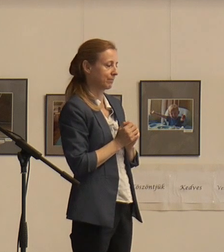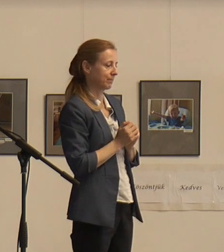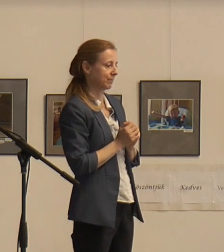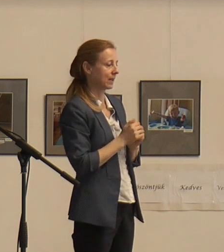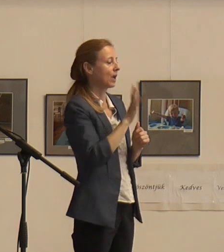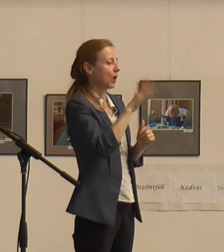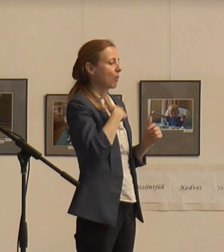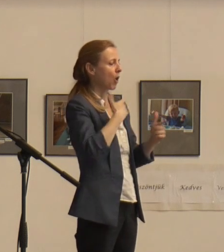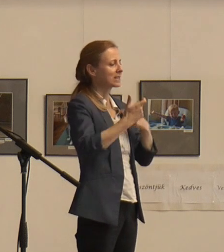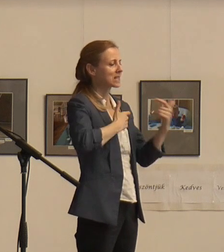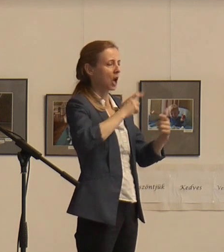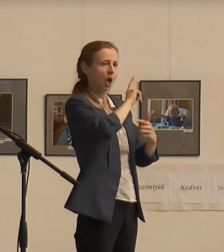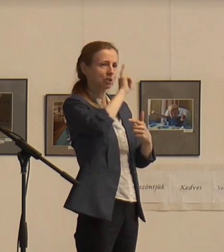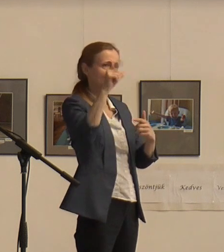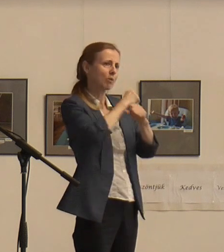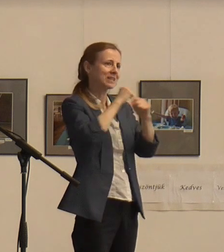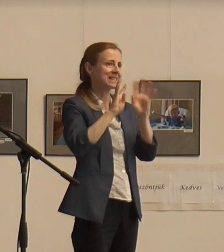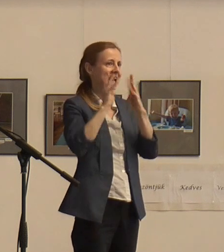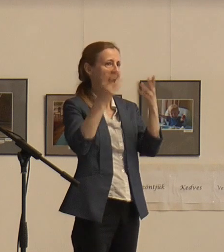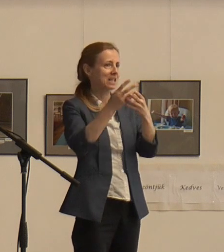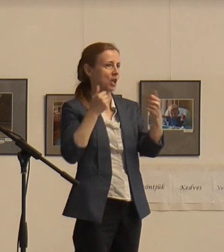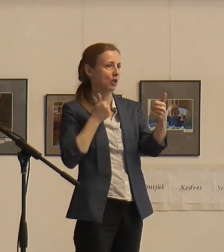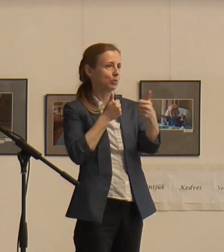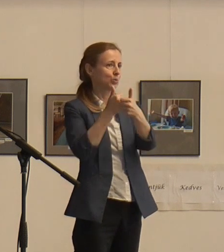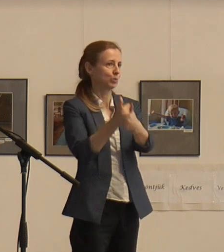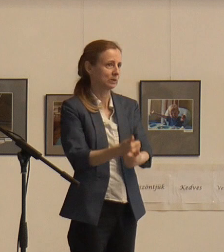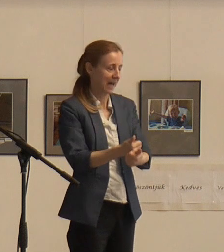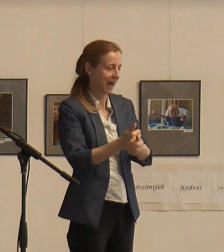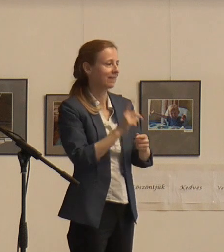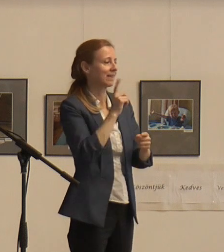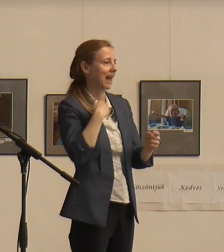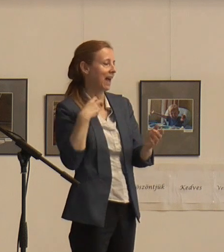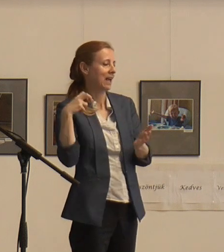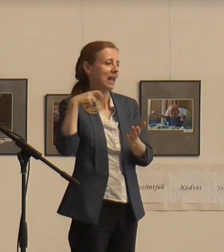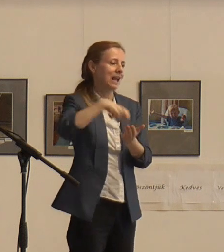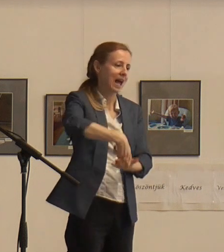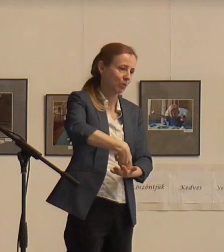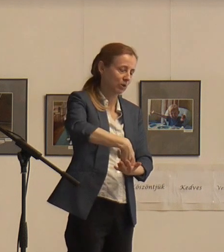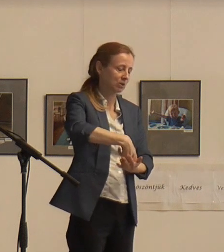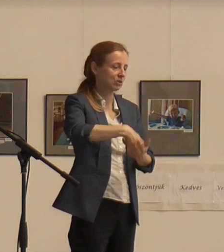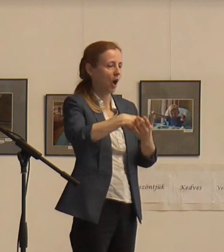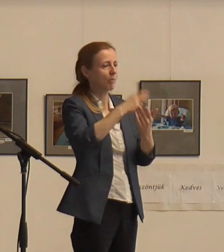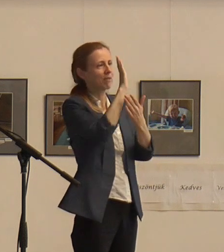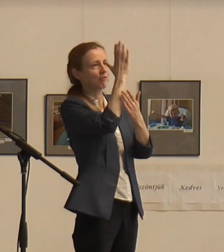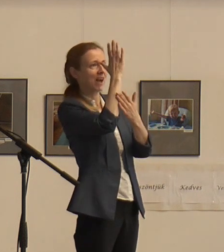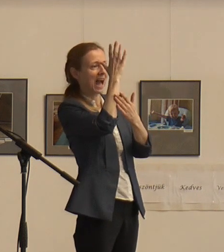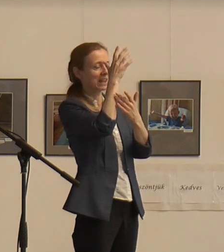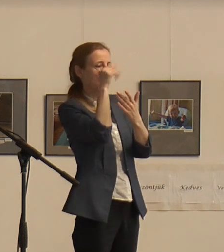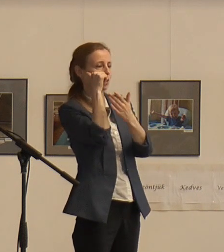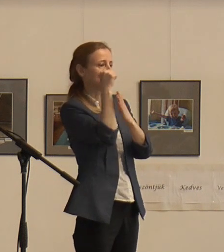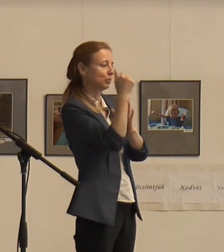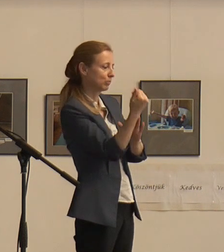Majd szaladtam a század után, de lerogytam, s egy fának dőltem.